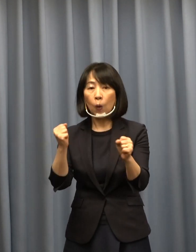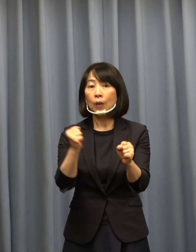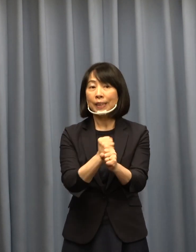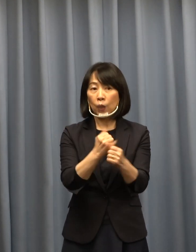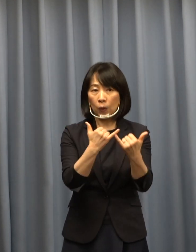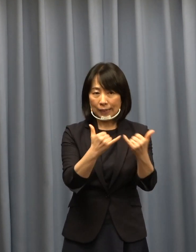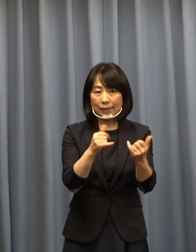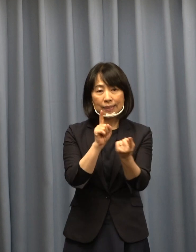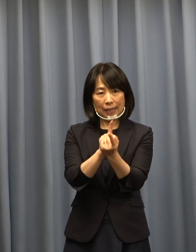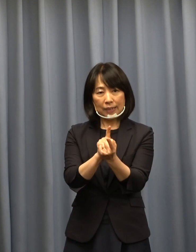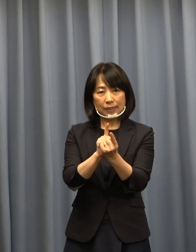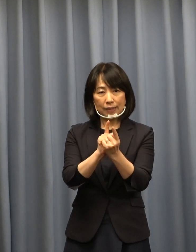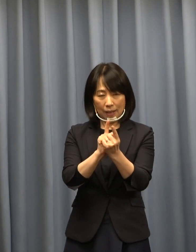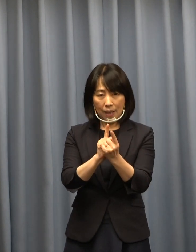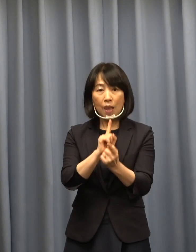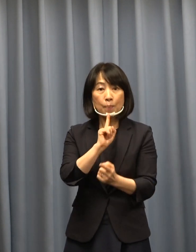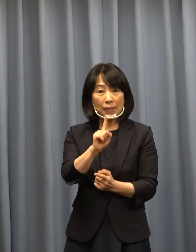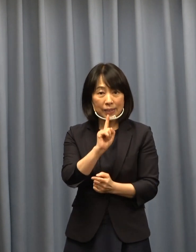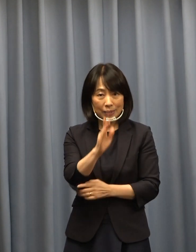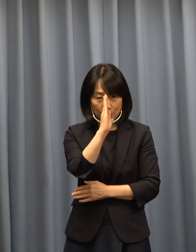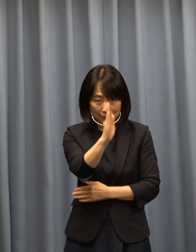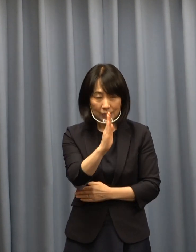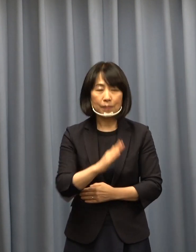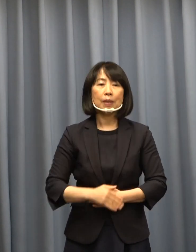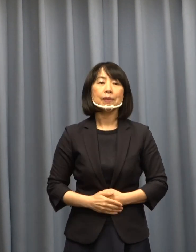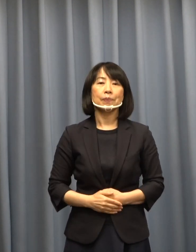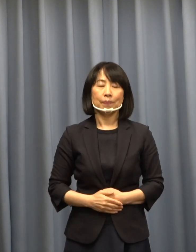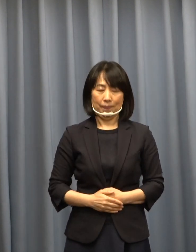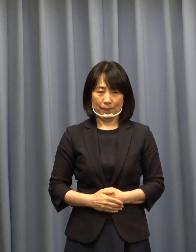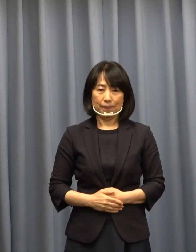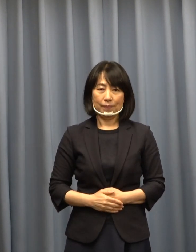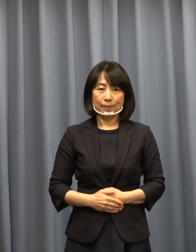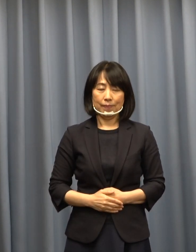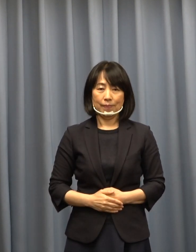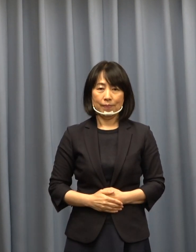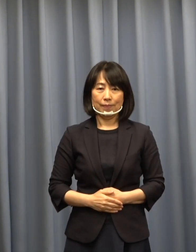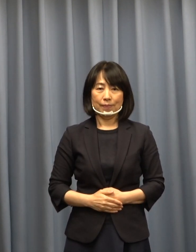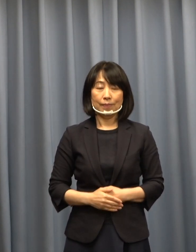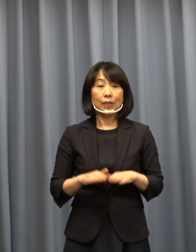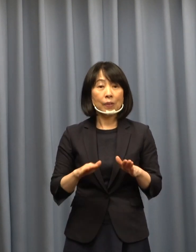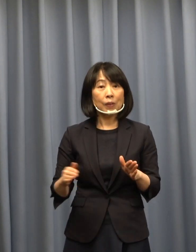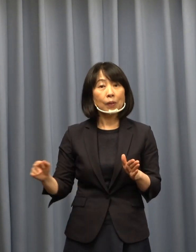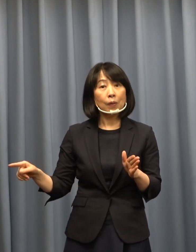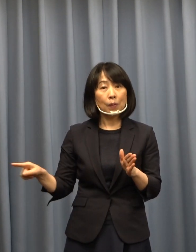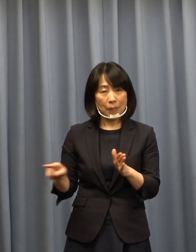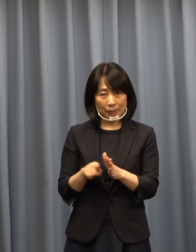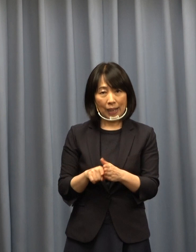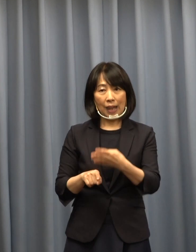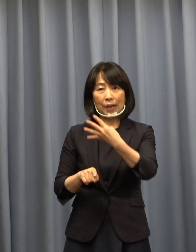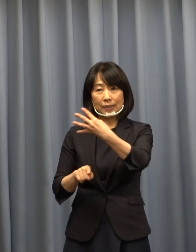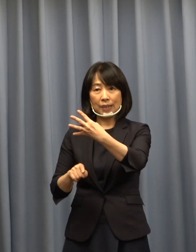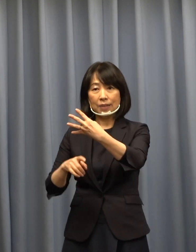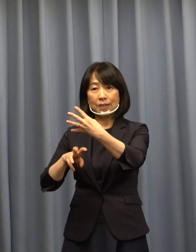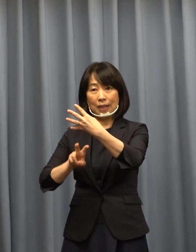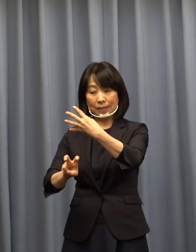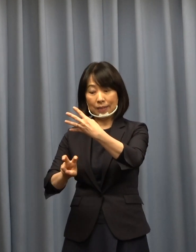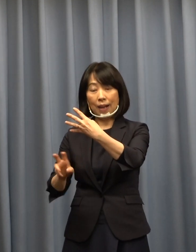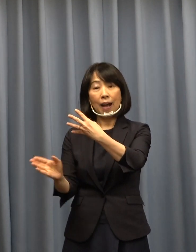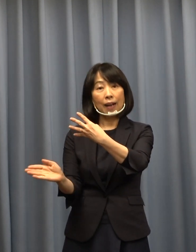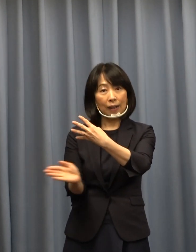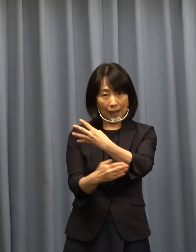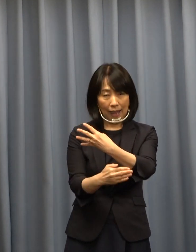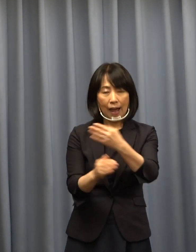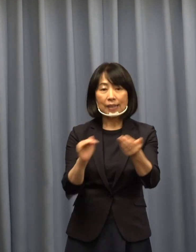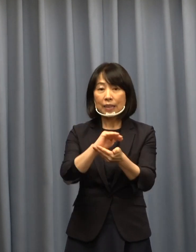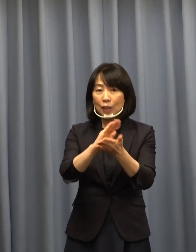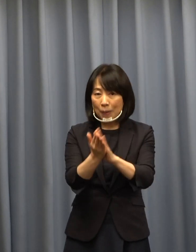をお願いいたします。 はい、これまで20日からですけれども、埼玉県